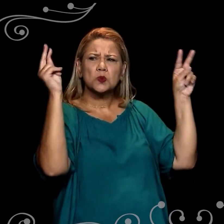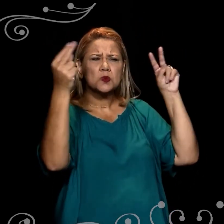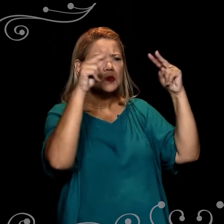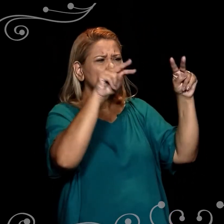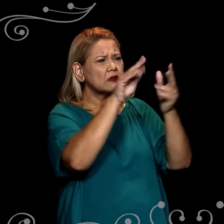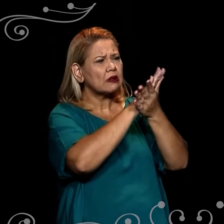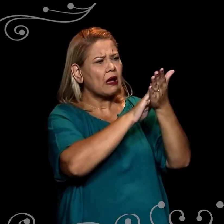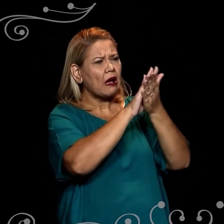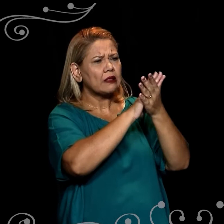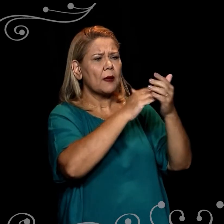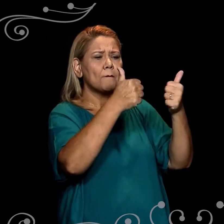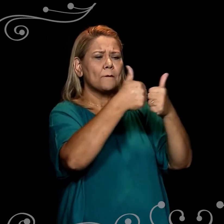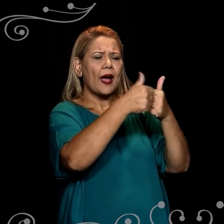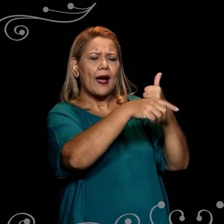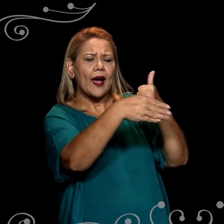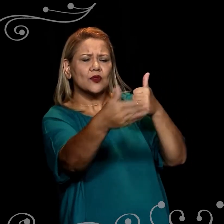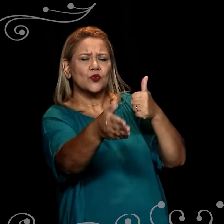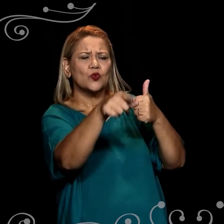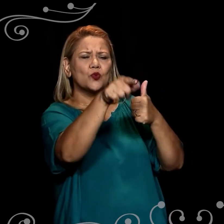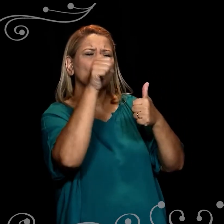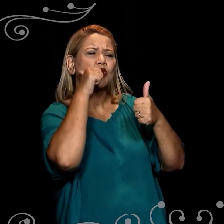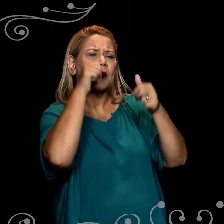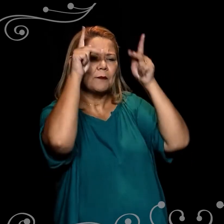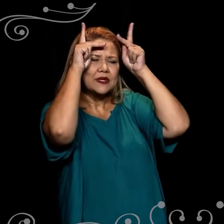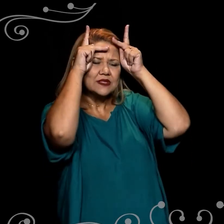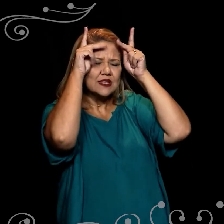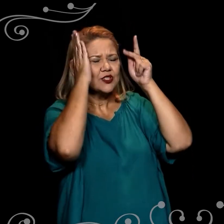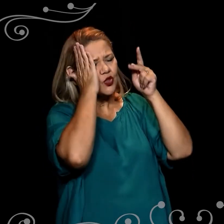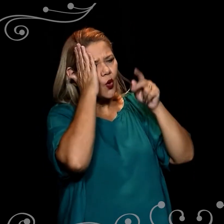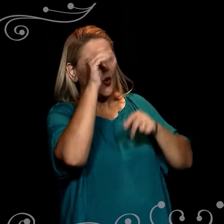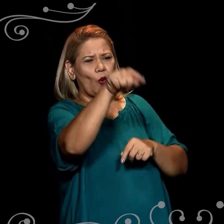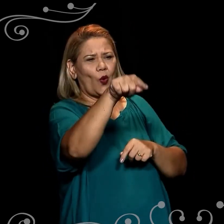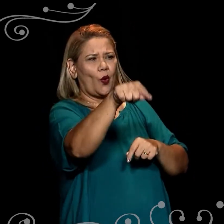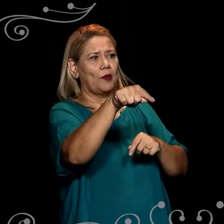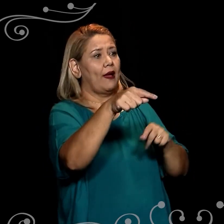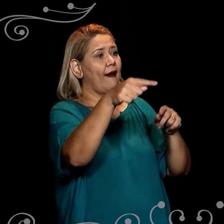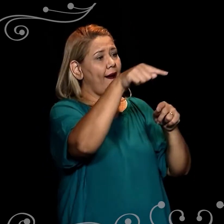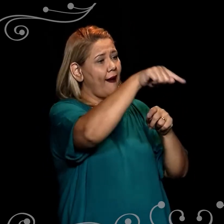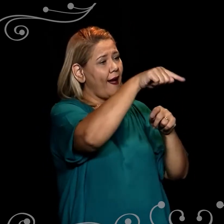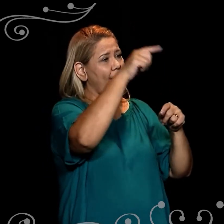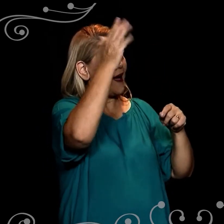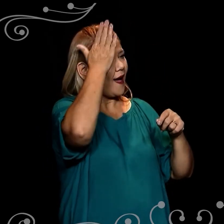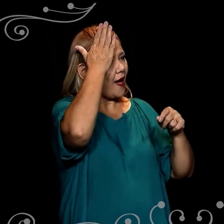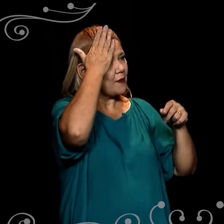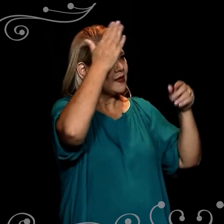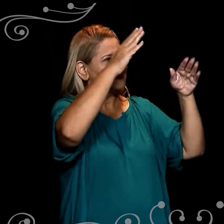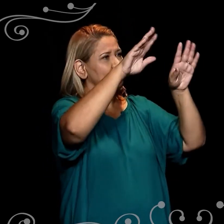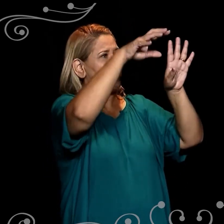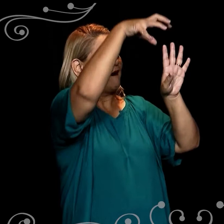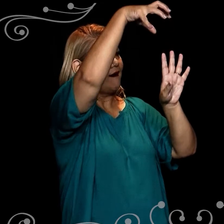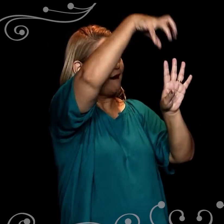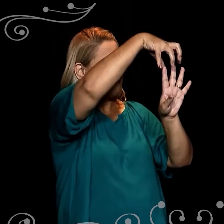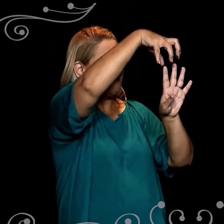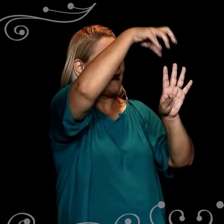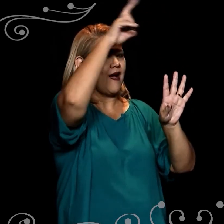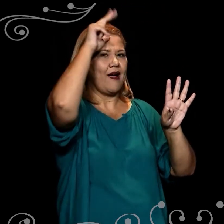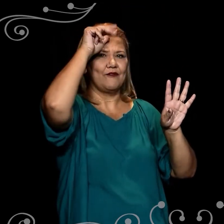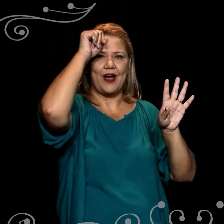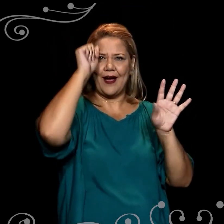casinha onde a princesa morava. Era por esse portão que ela saía da cidade